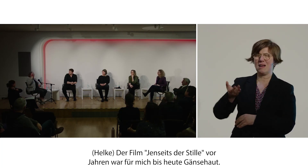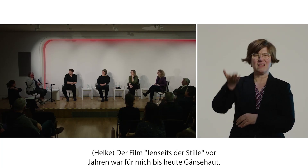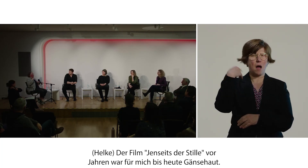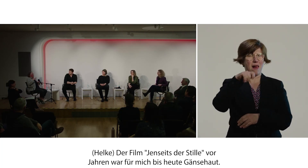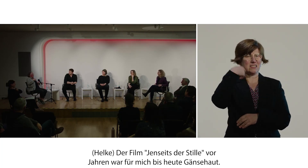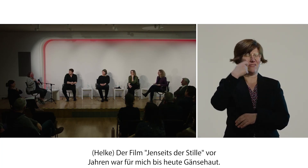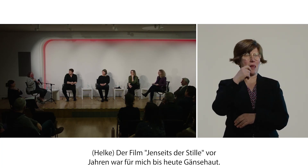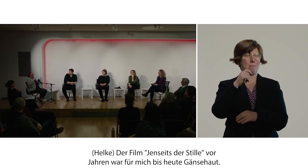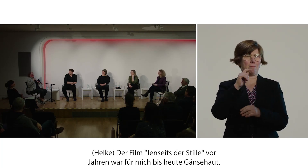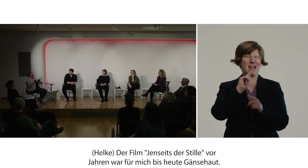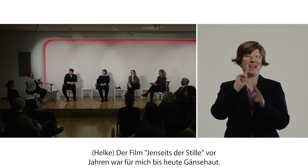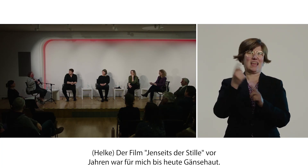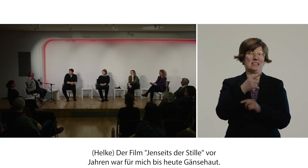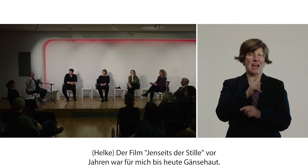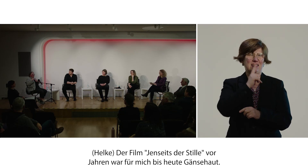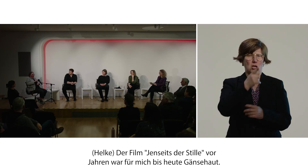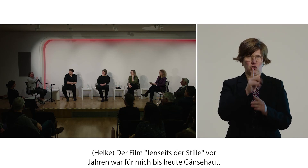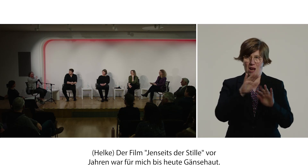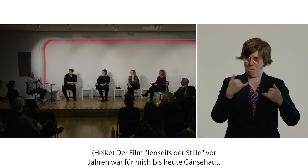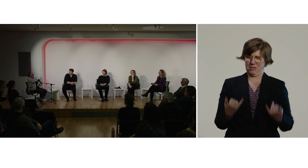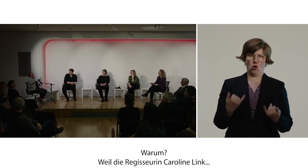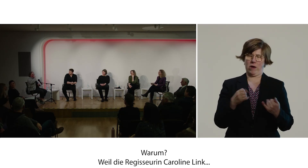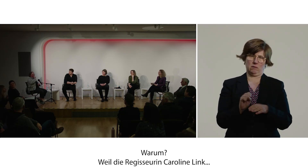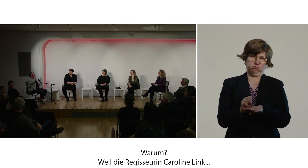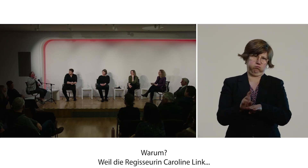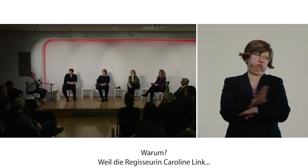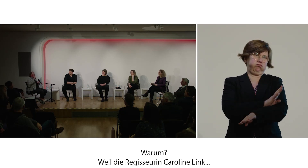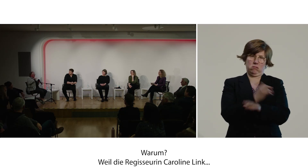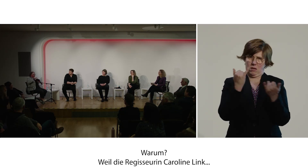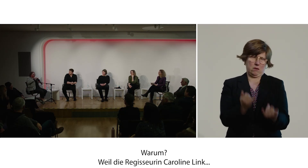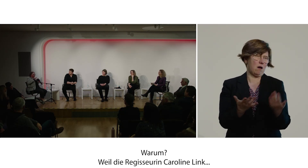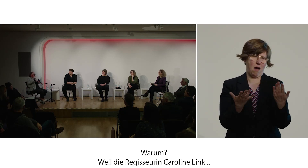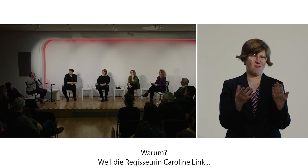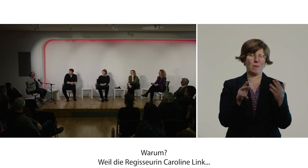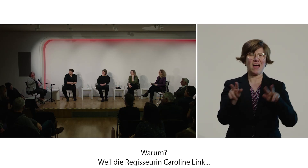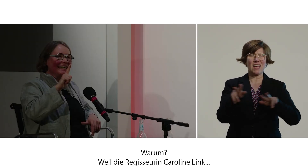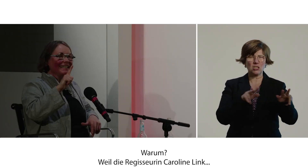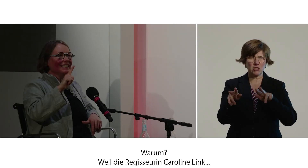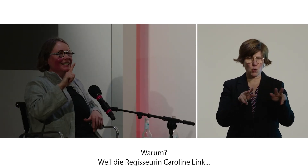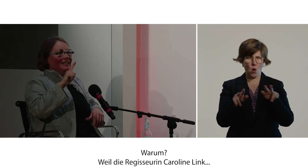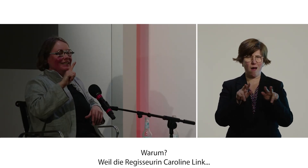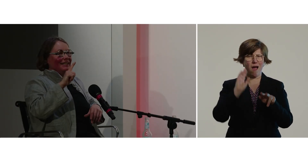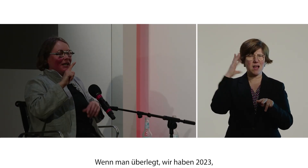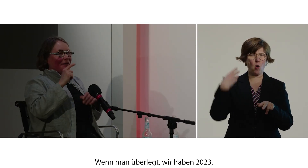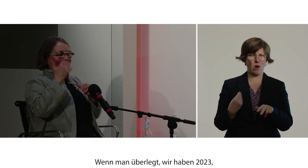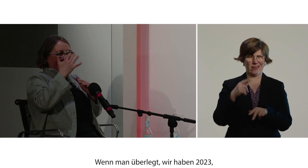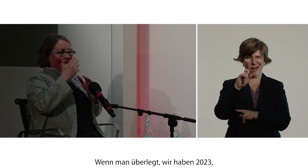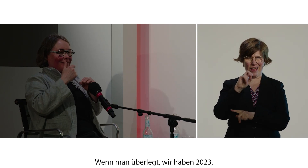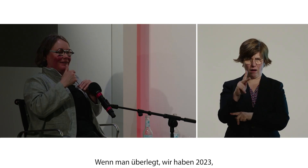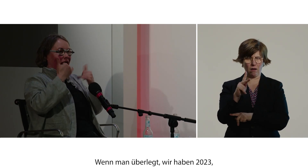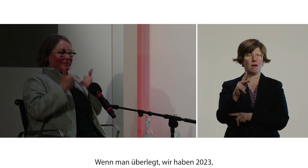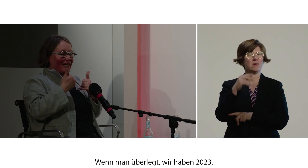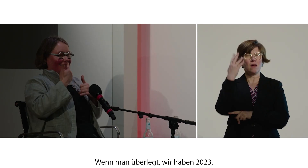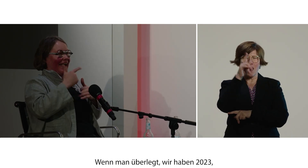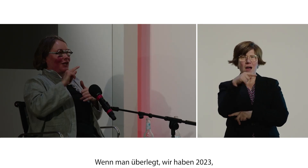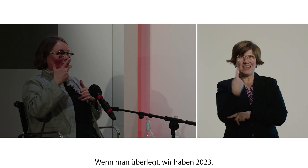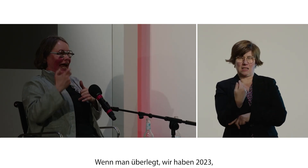Jahren, der war für mich bis heute Gänsehaut. Warum die Regisseurin Caroline Link, wenn man überlegt,